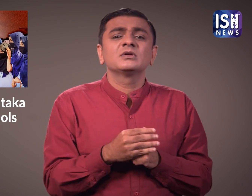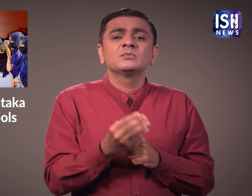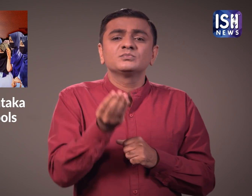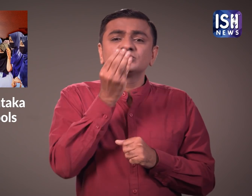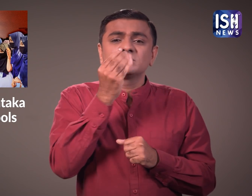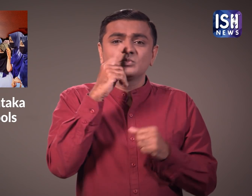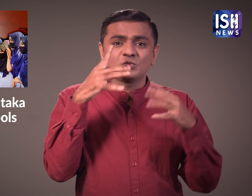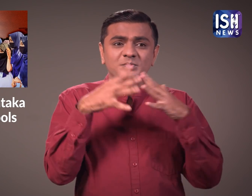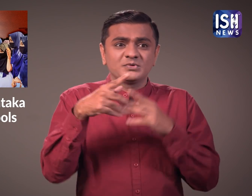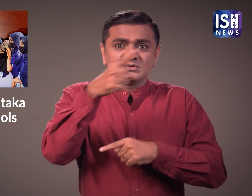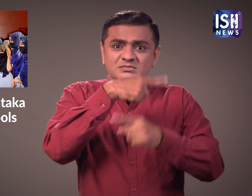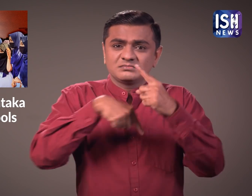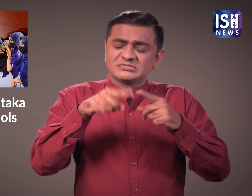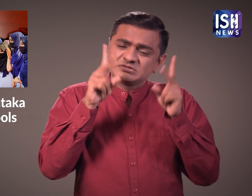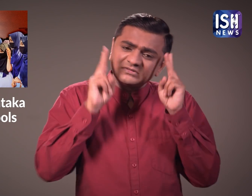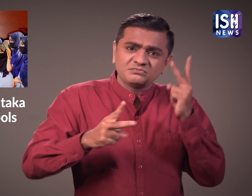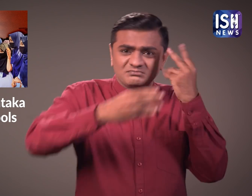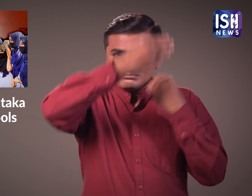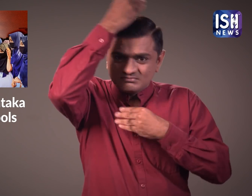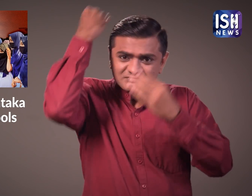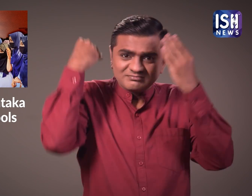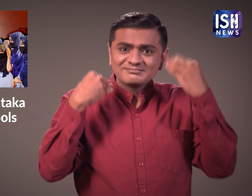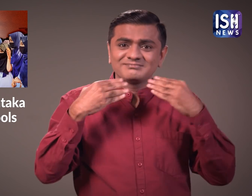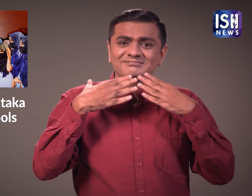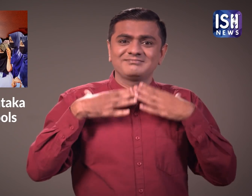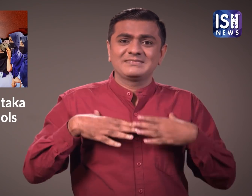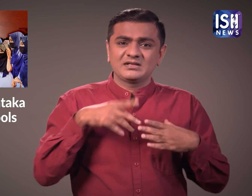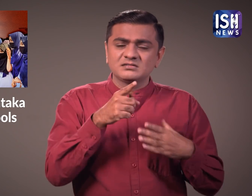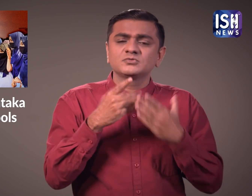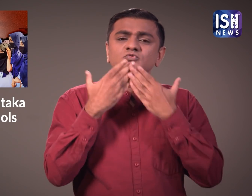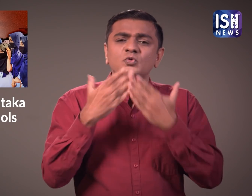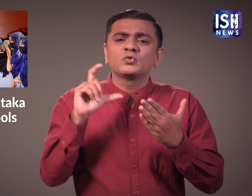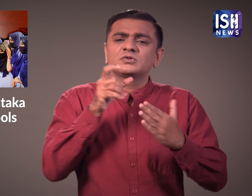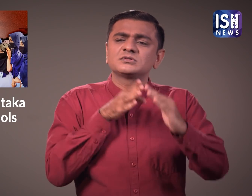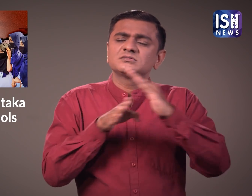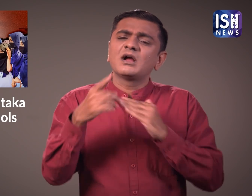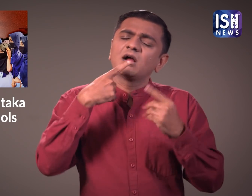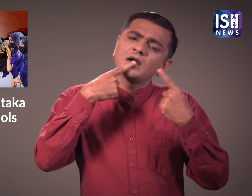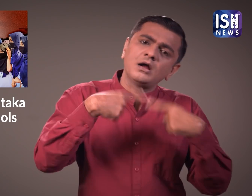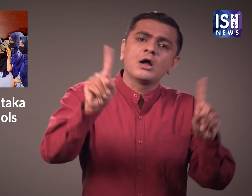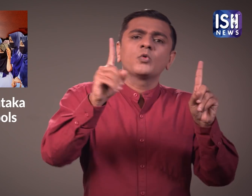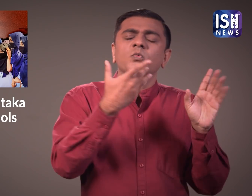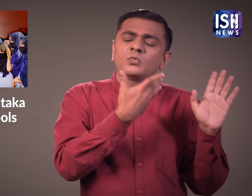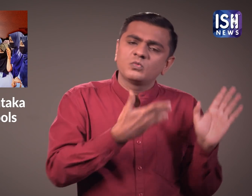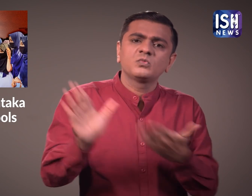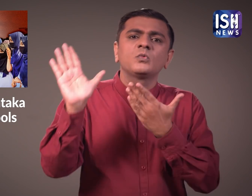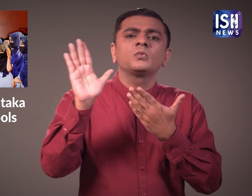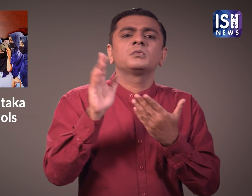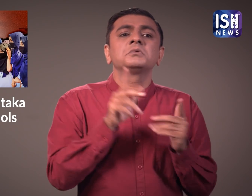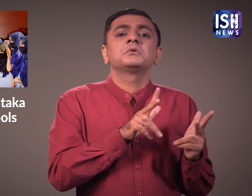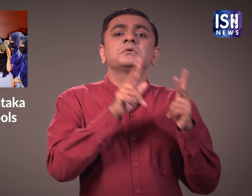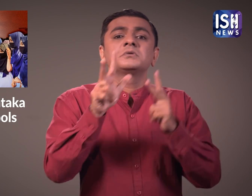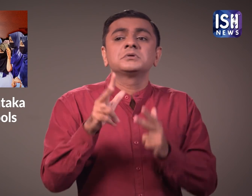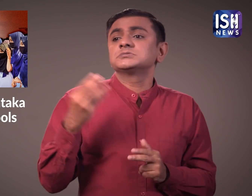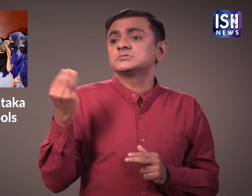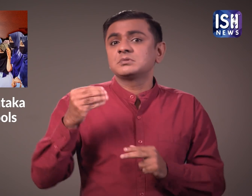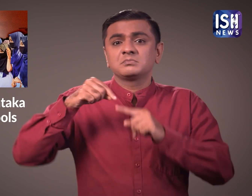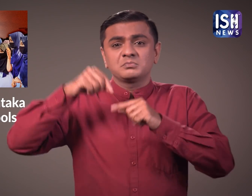चाहिए। जबकि कई